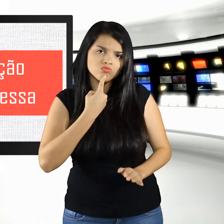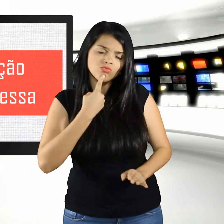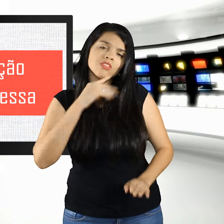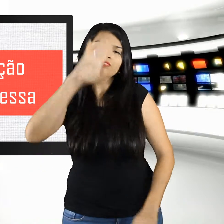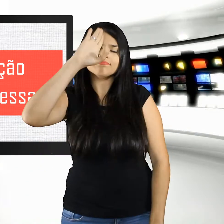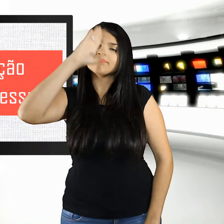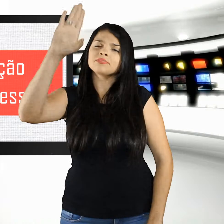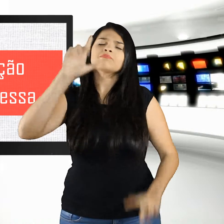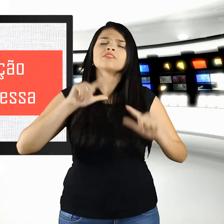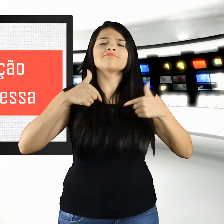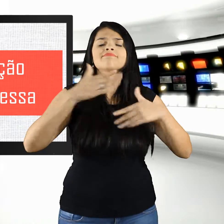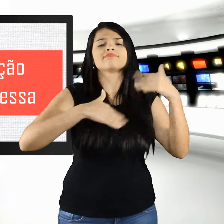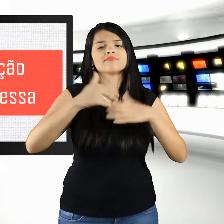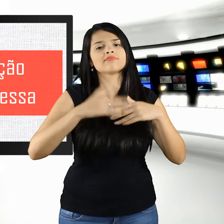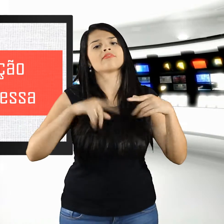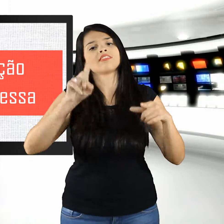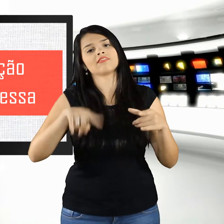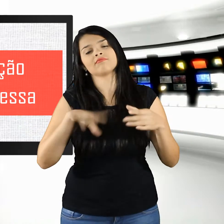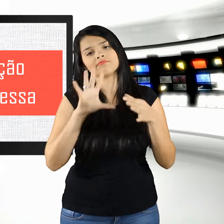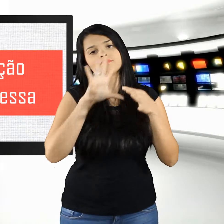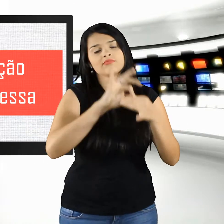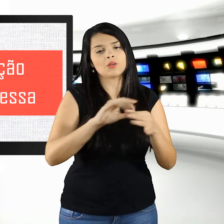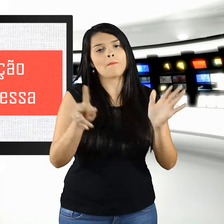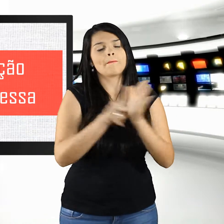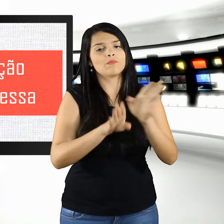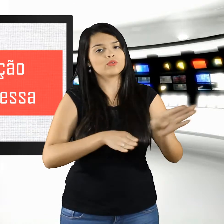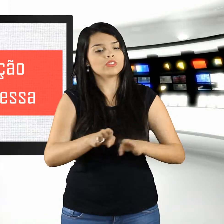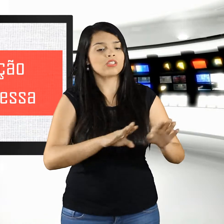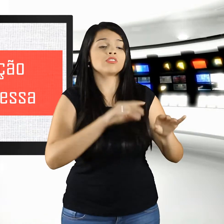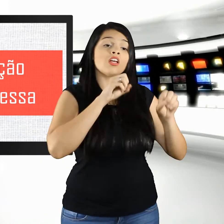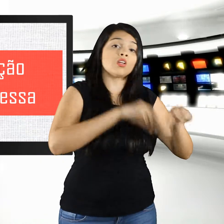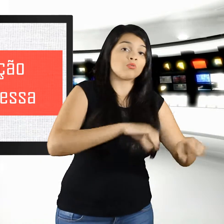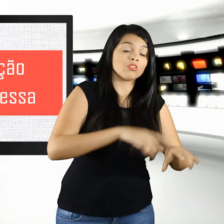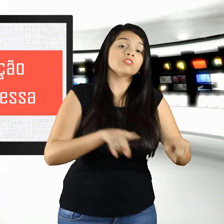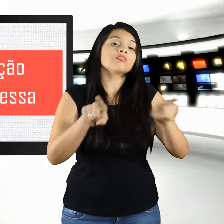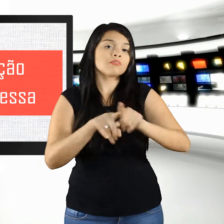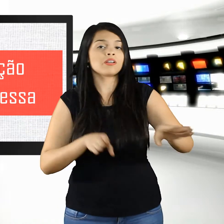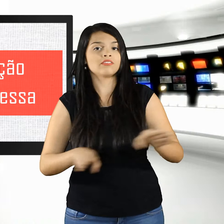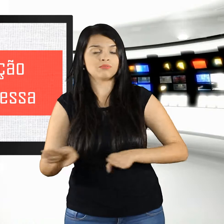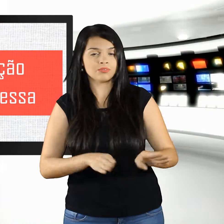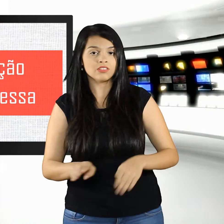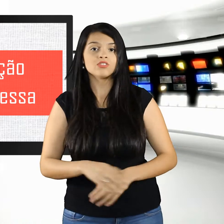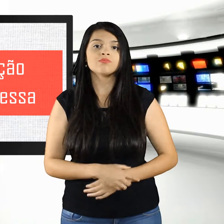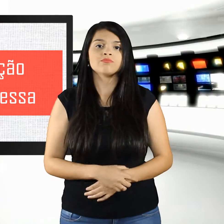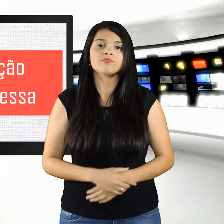principais iniciativas estão relacionadas aos eixos de acesso à educação e acessibilidade. Na temática da